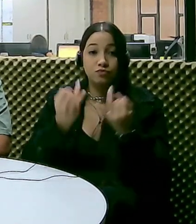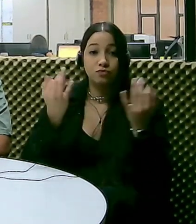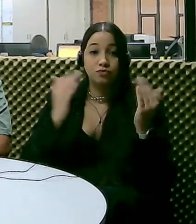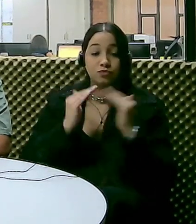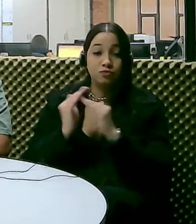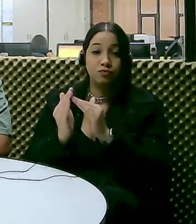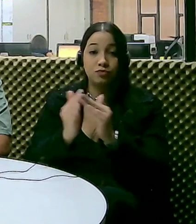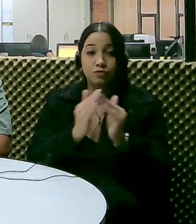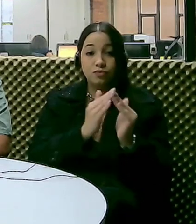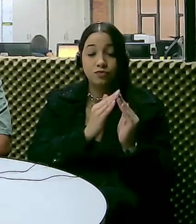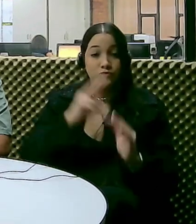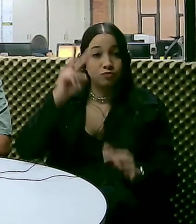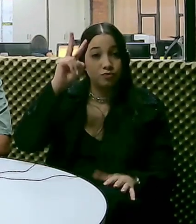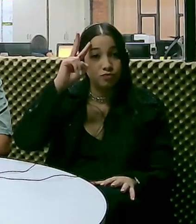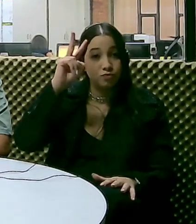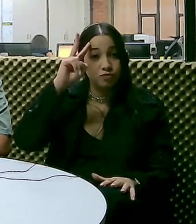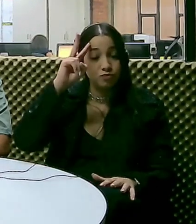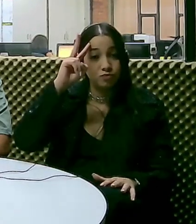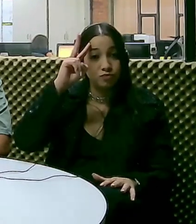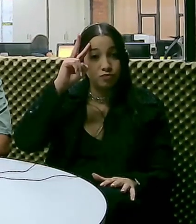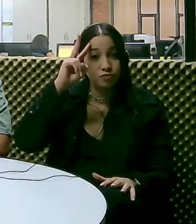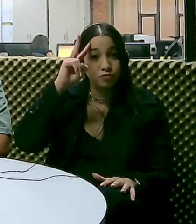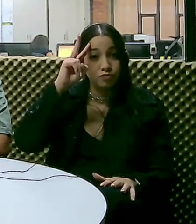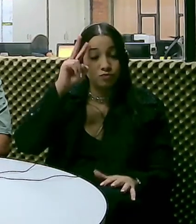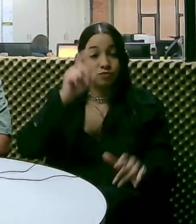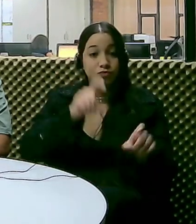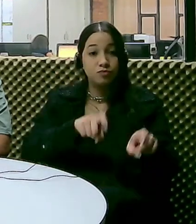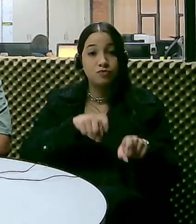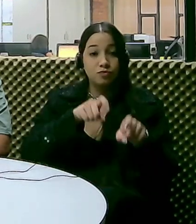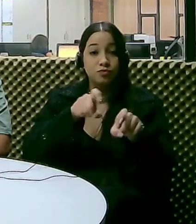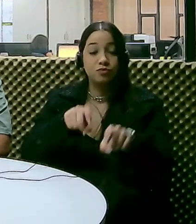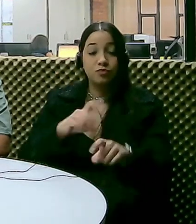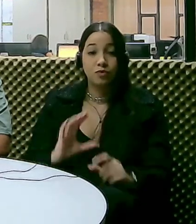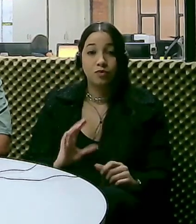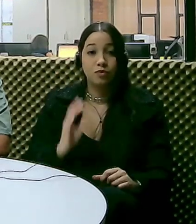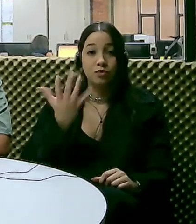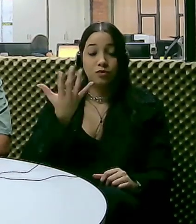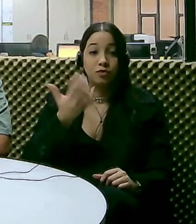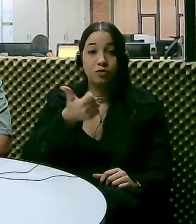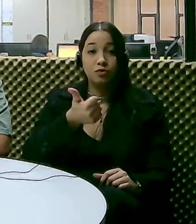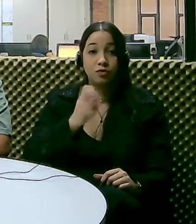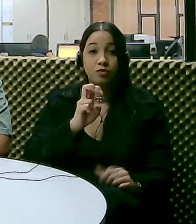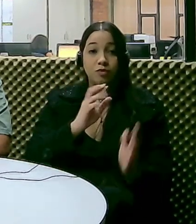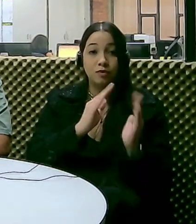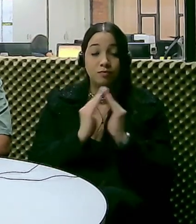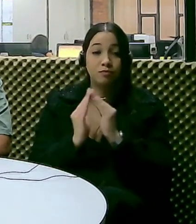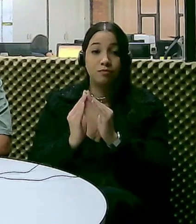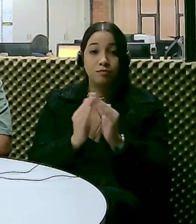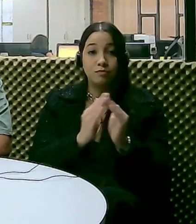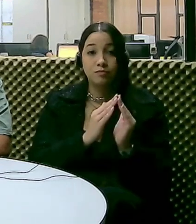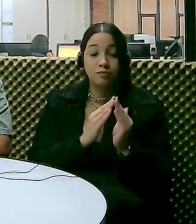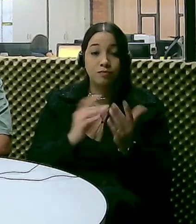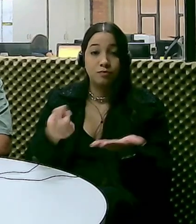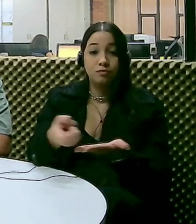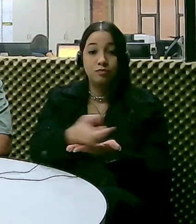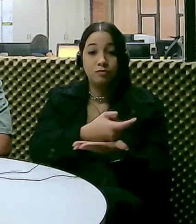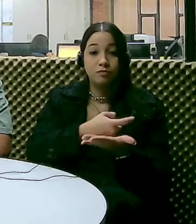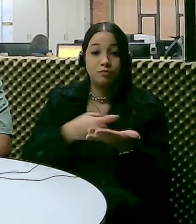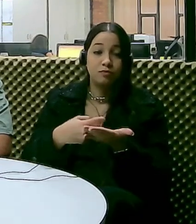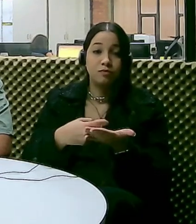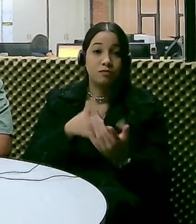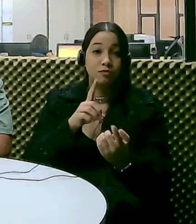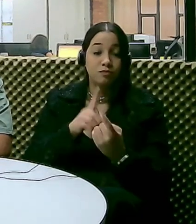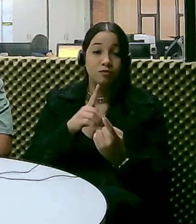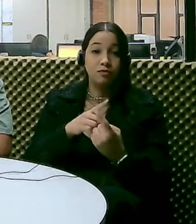cidade. Nesta segunda-feira, os serviços de capina estão sendo realizados em 15 bairros. A roçagem